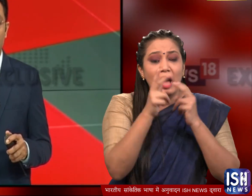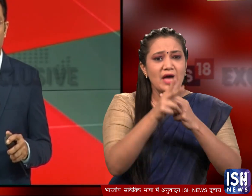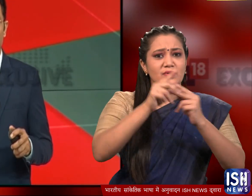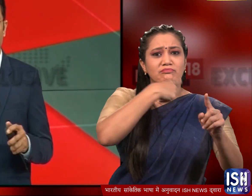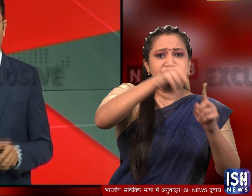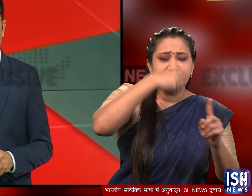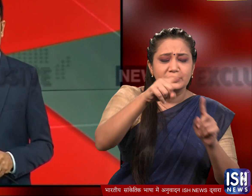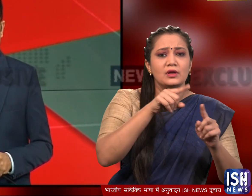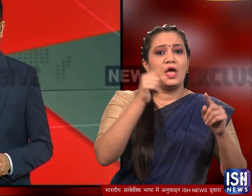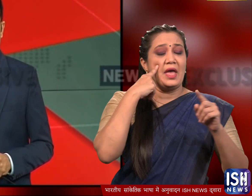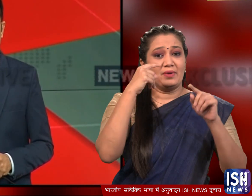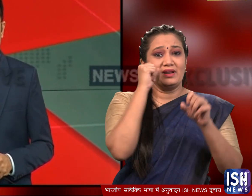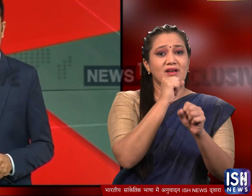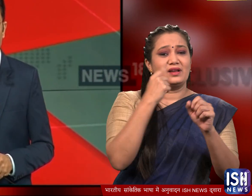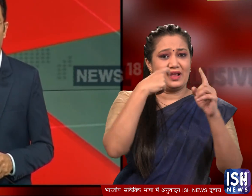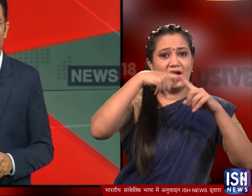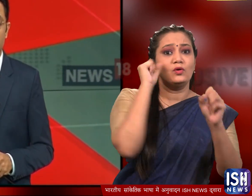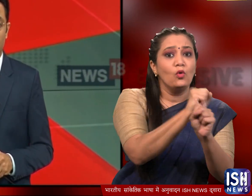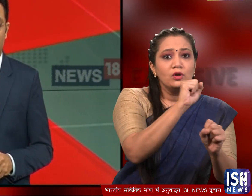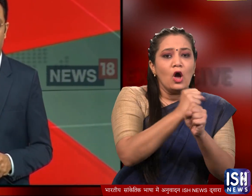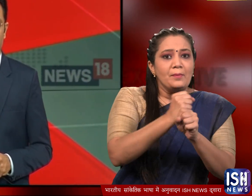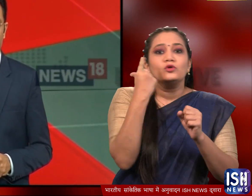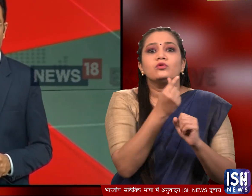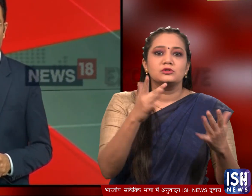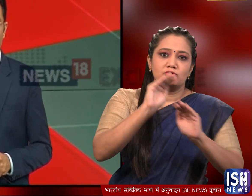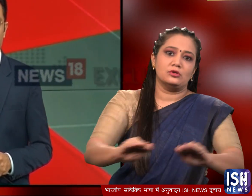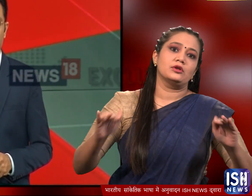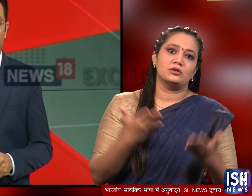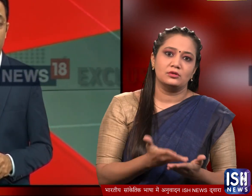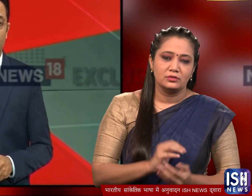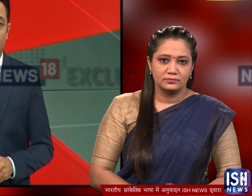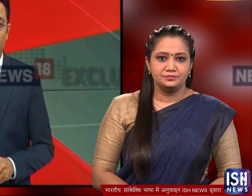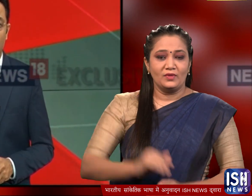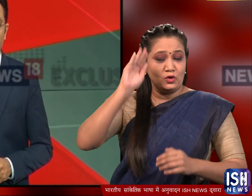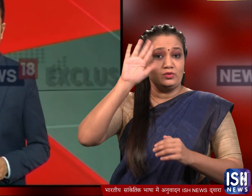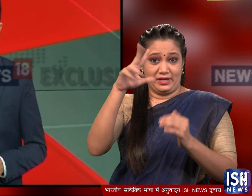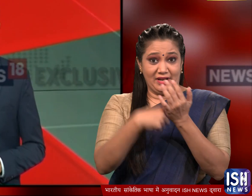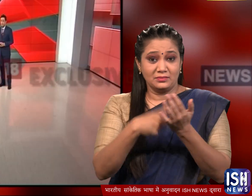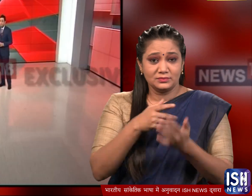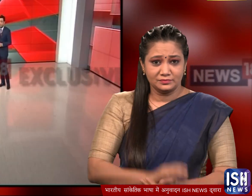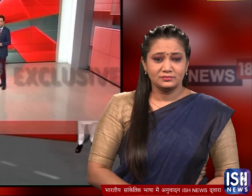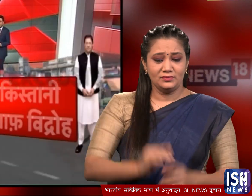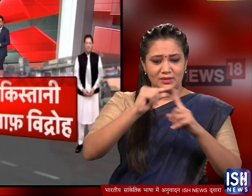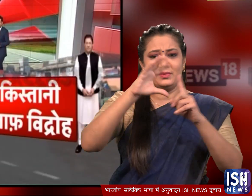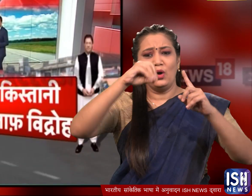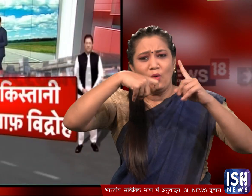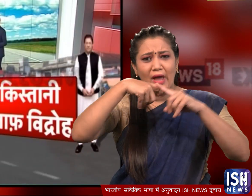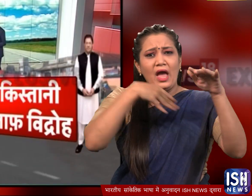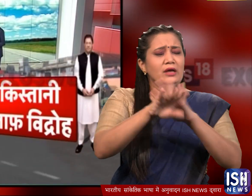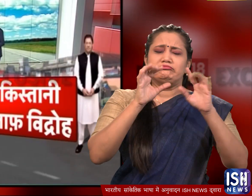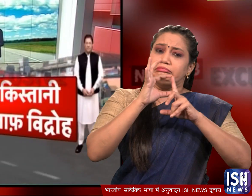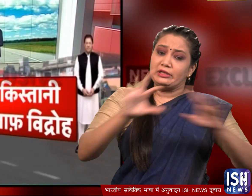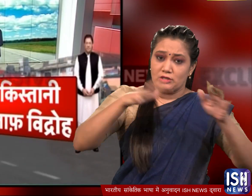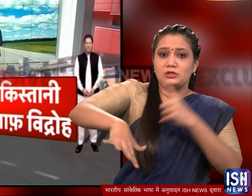रही आवाज को दबाने के लिए इमरान सरकार अब बच्चों का इस्तेमाल कर रही है। न्यूज़ 18 के पवन शर्मा की रिपोर्ट है कि पीओके में हालात